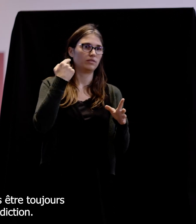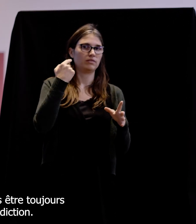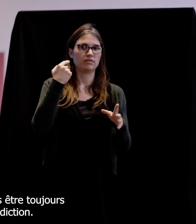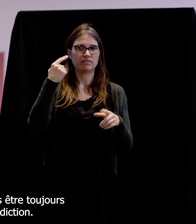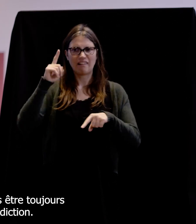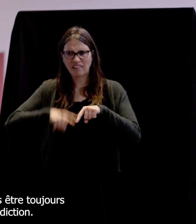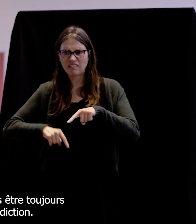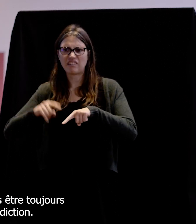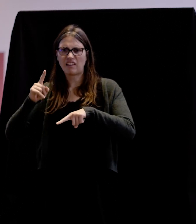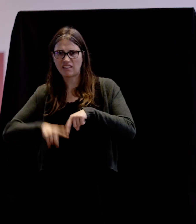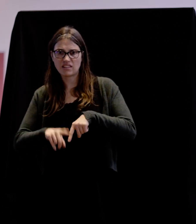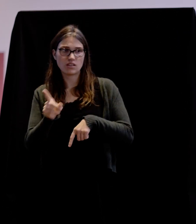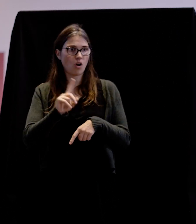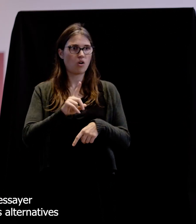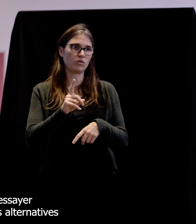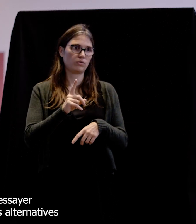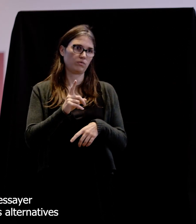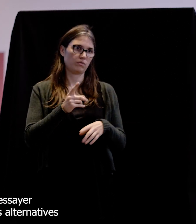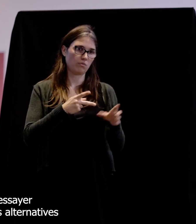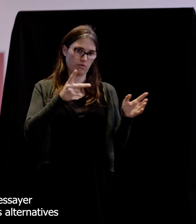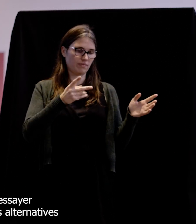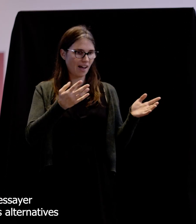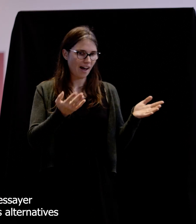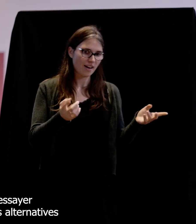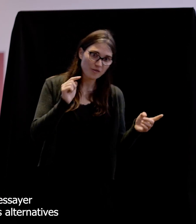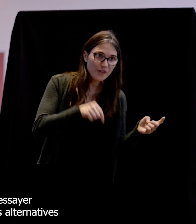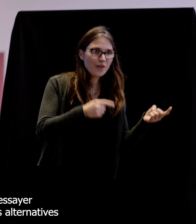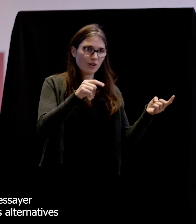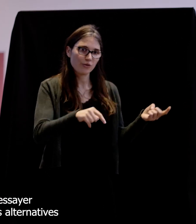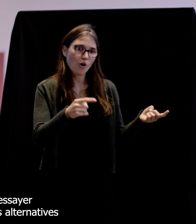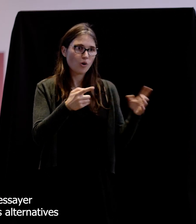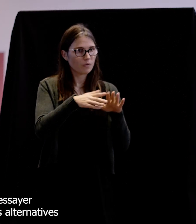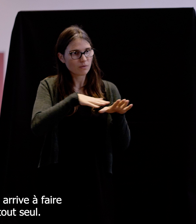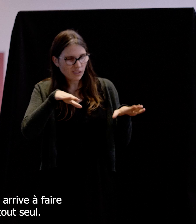dans l'interdiction de voilà. Et aussi d'essayer de présenter des